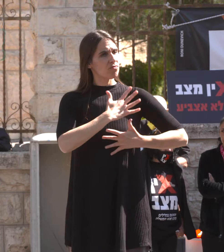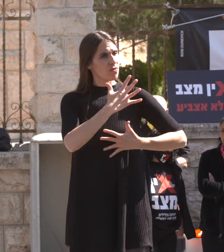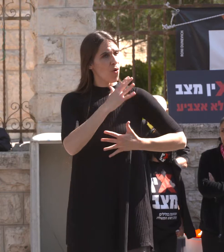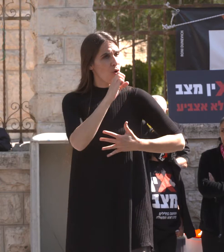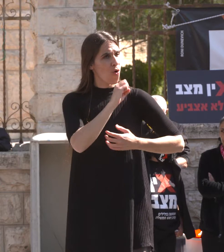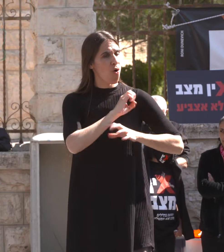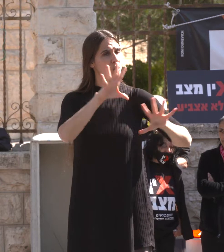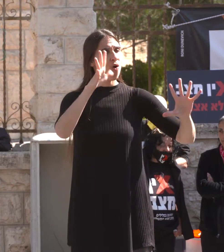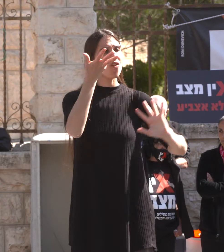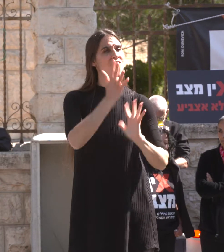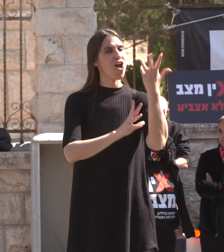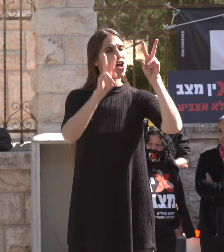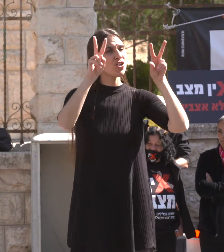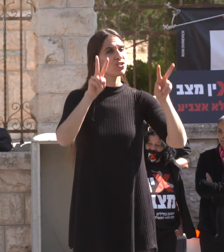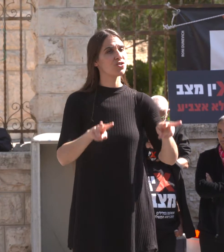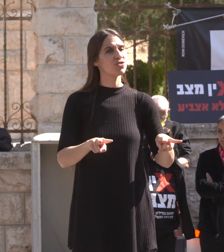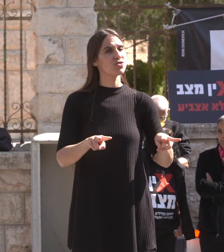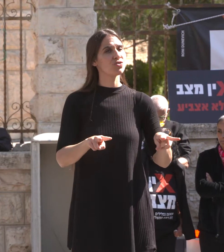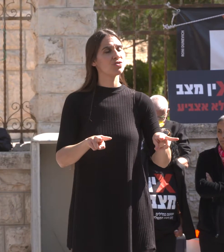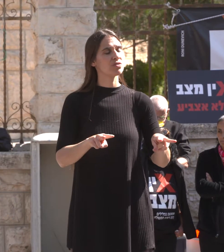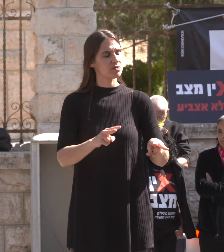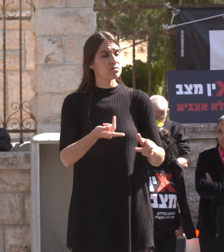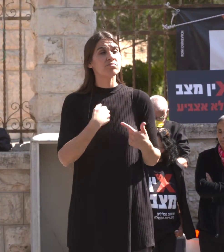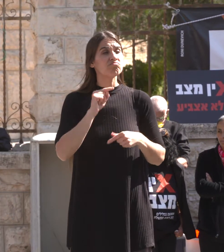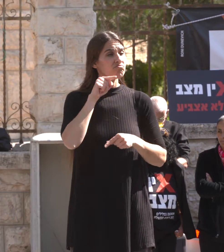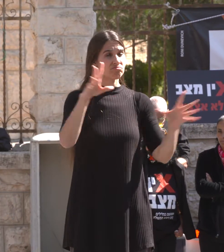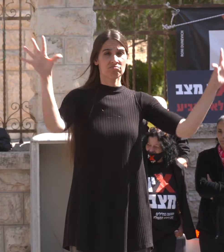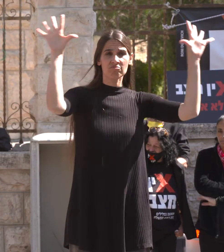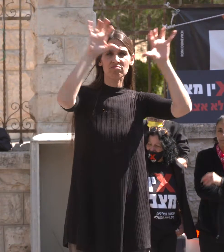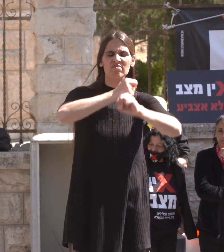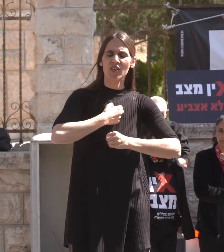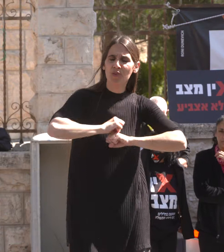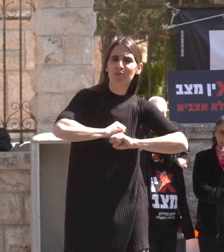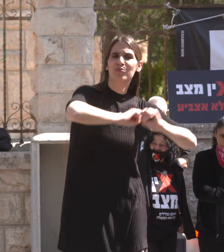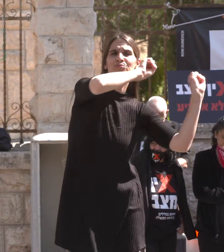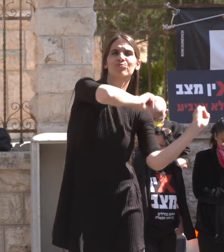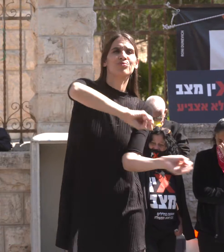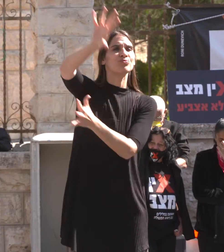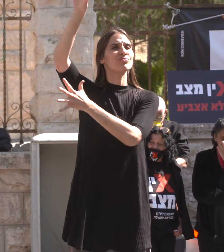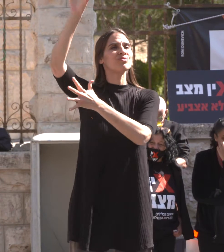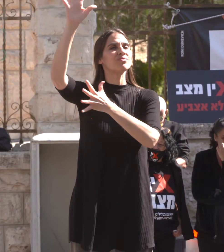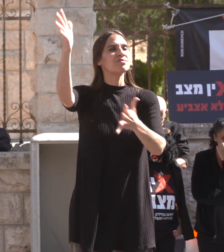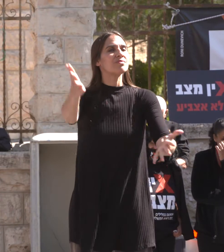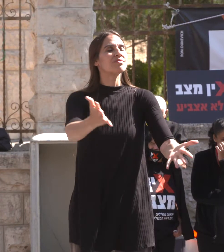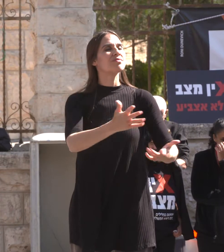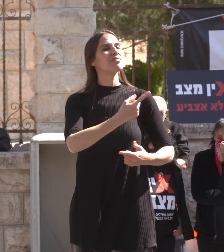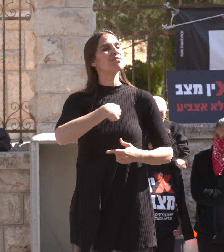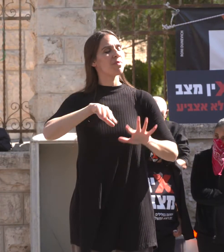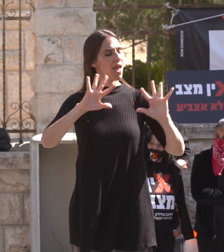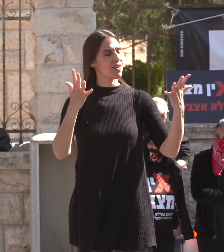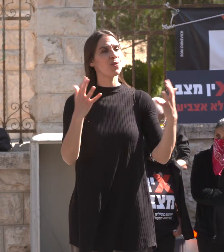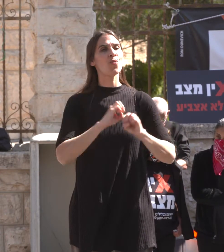אור ואש. בנו חושך לגרש,